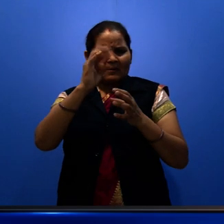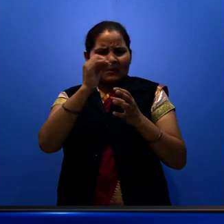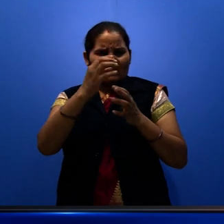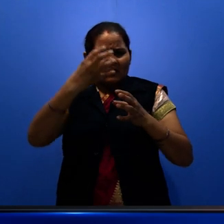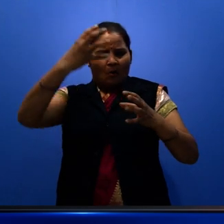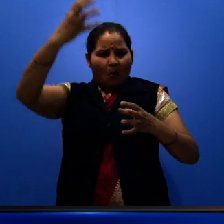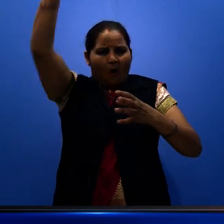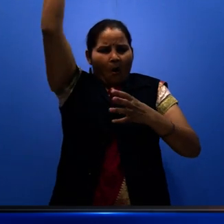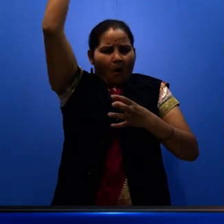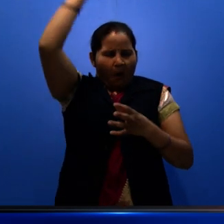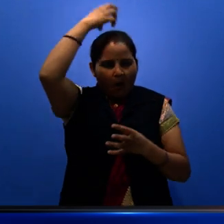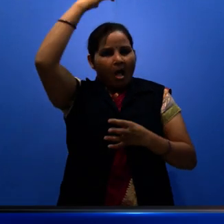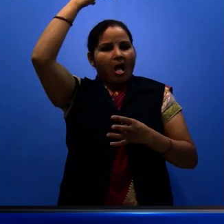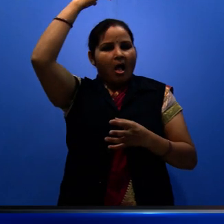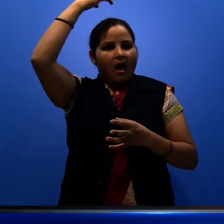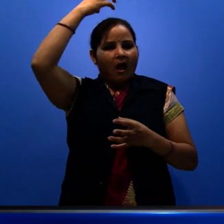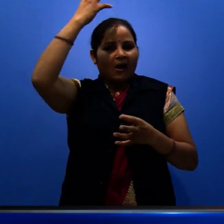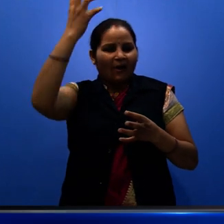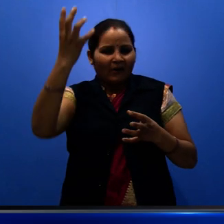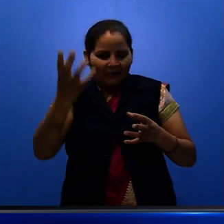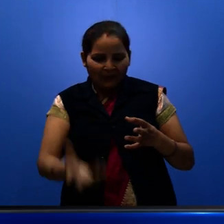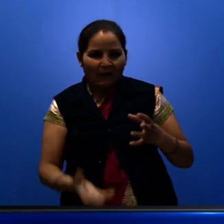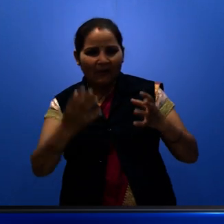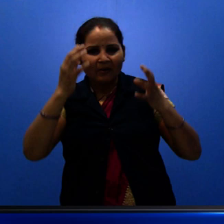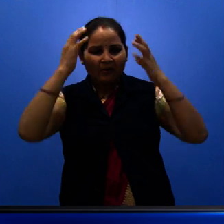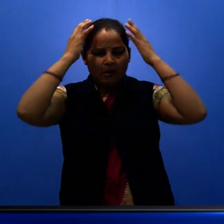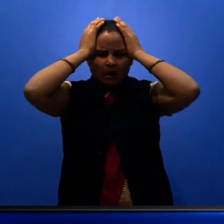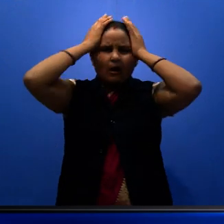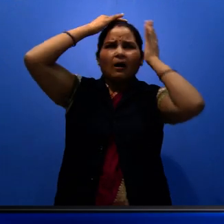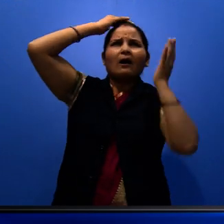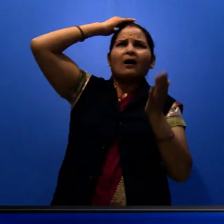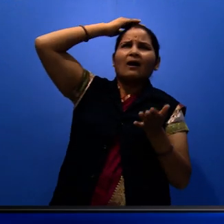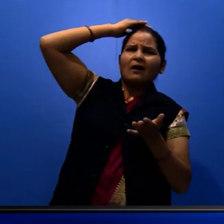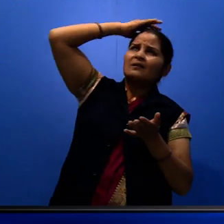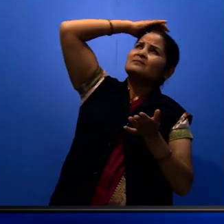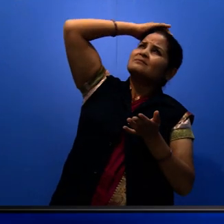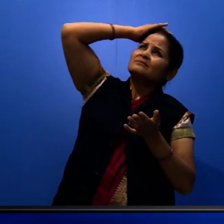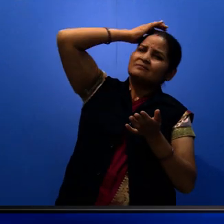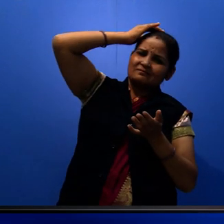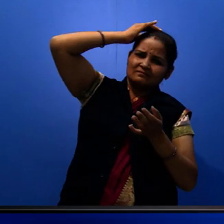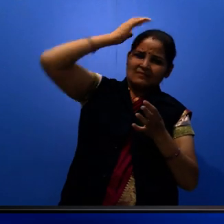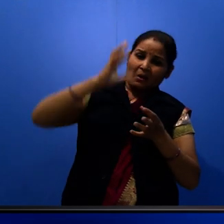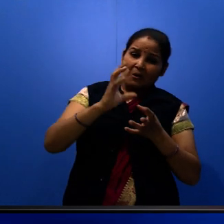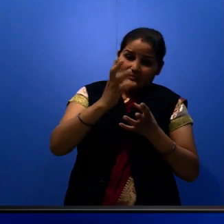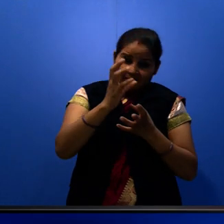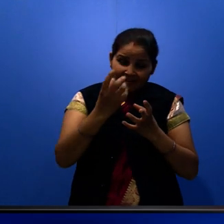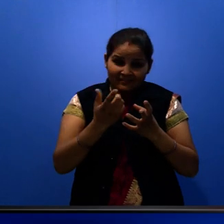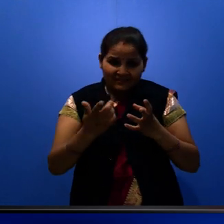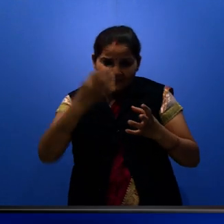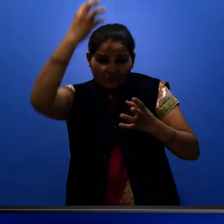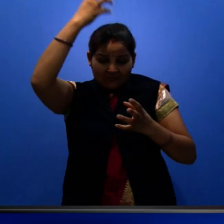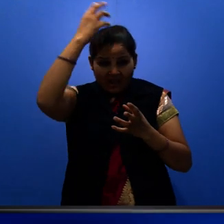एक फल गिरा और सीधा उस व्यक्ति के सिर पर गिरा। तब उस फल ने कहा